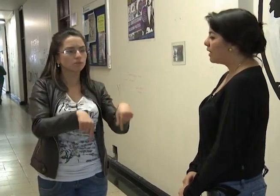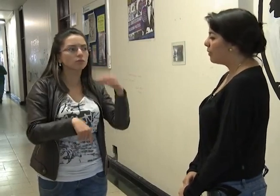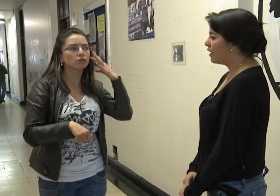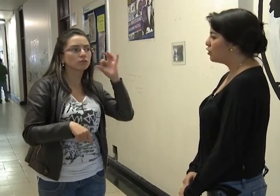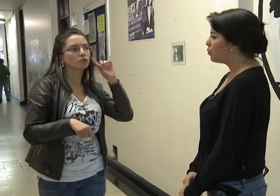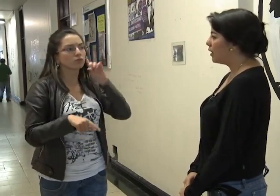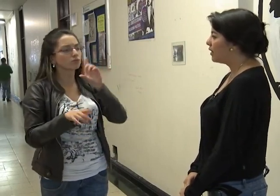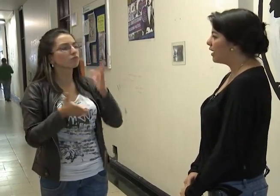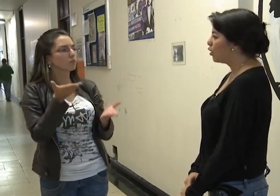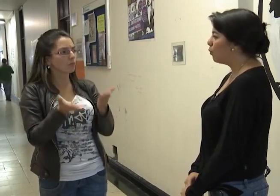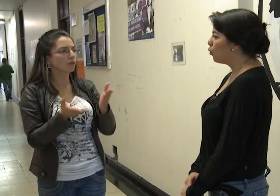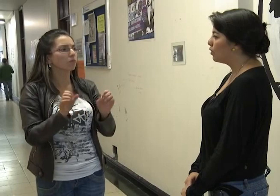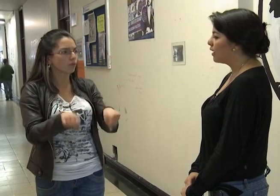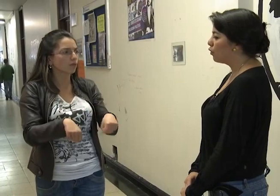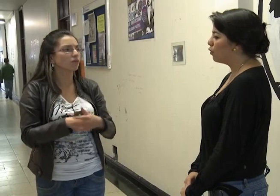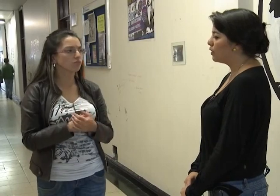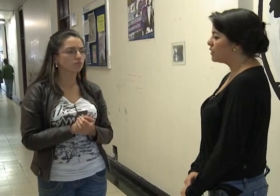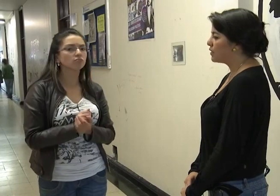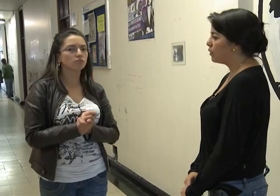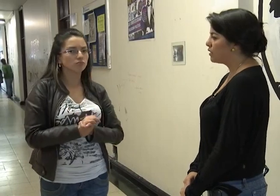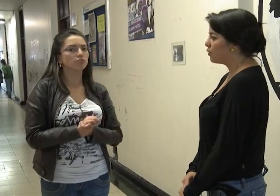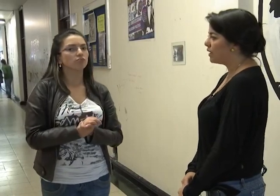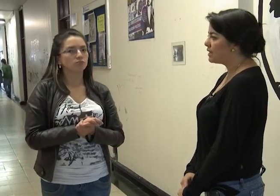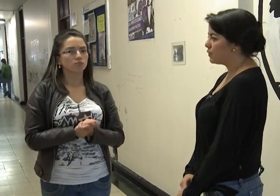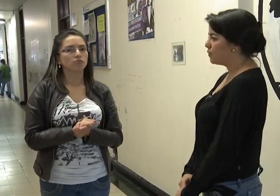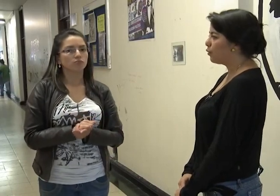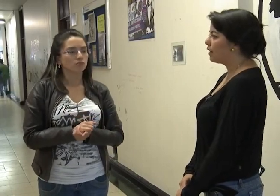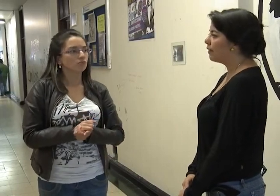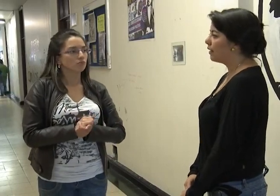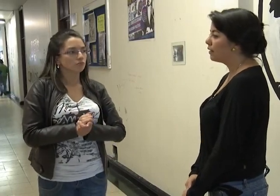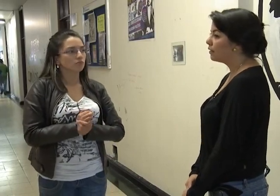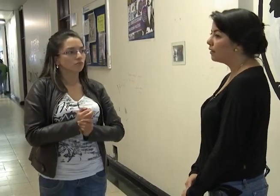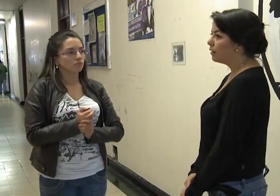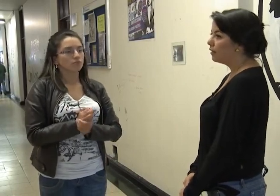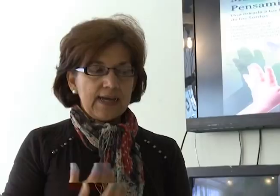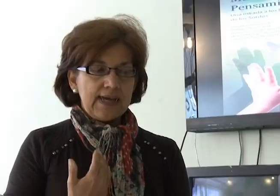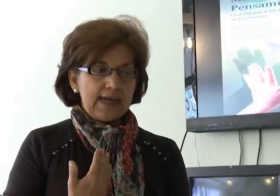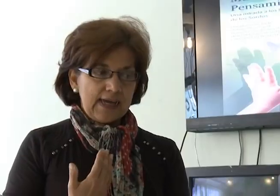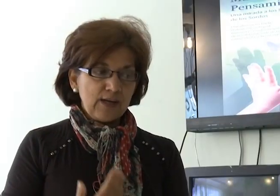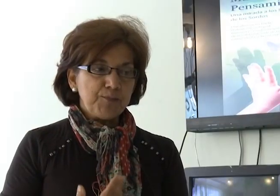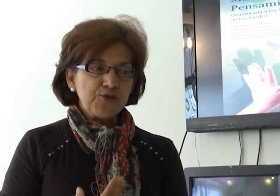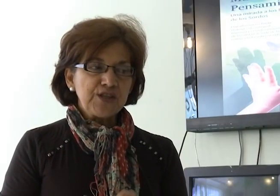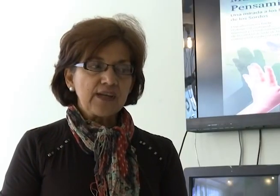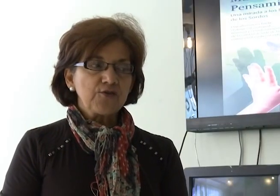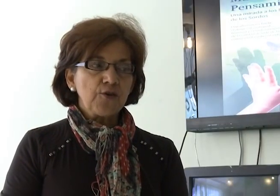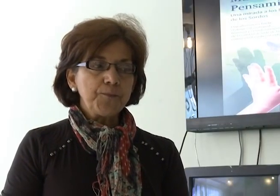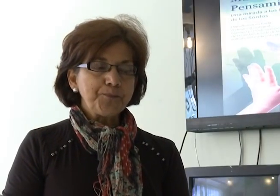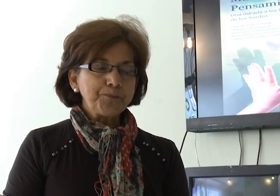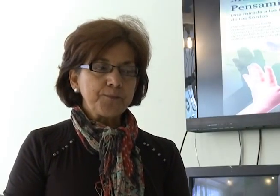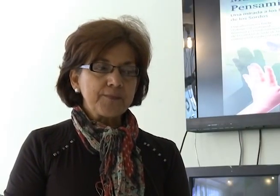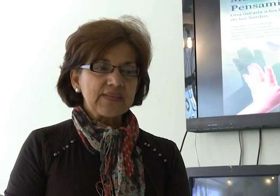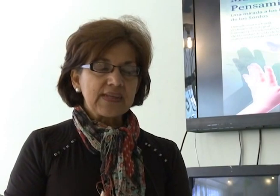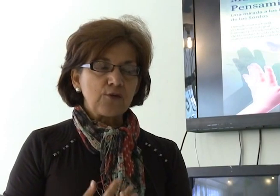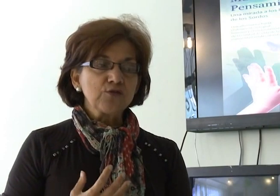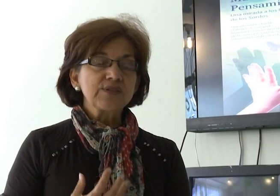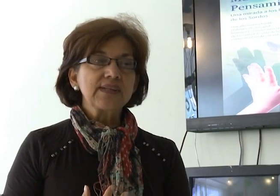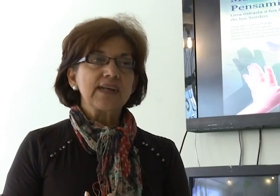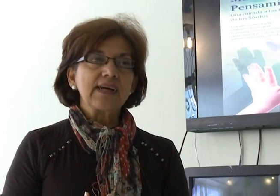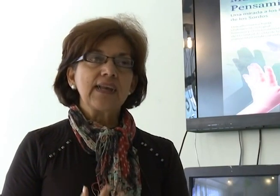También ellos pueden tener como un contacto con otras personas sordas y eso es importante. El proyecto considera que la